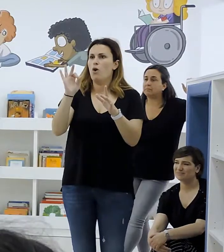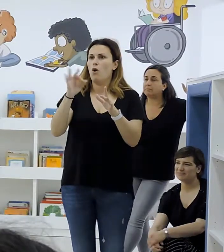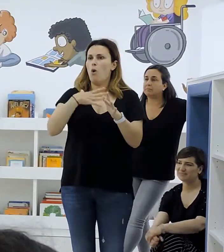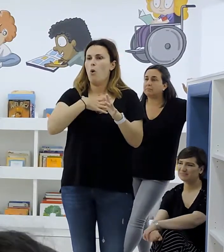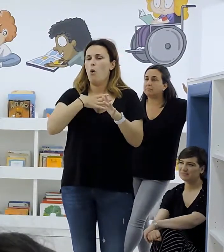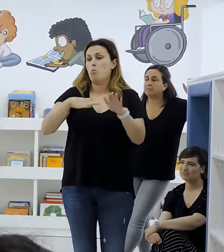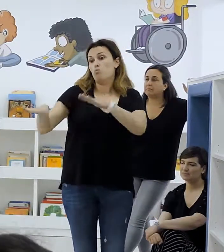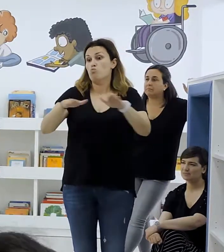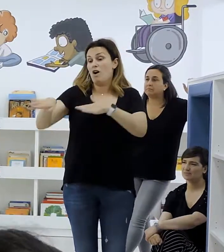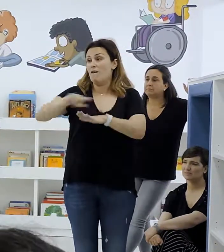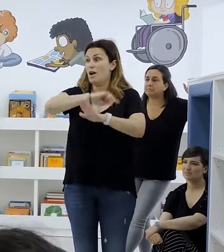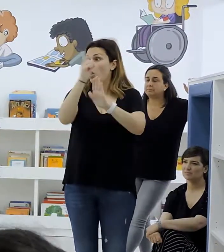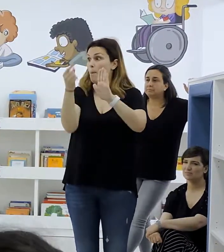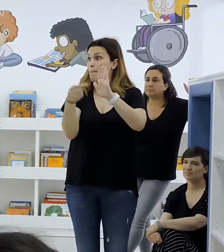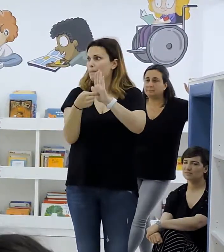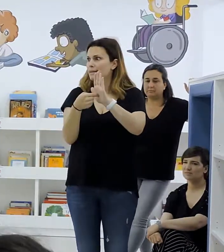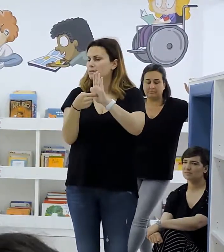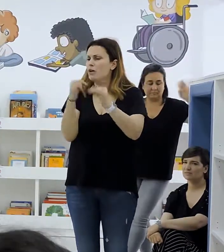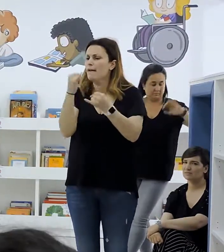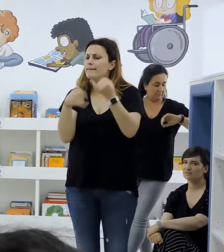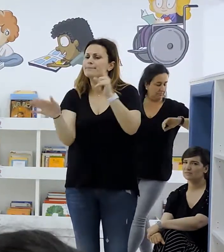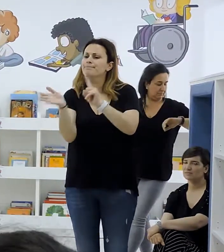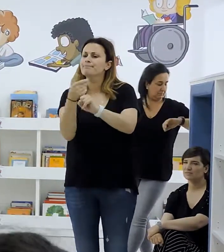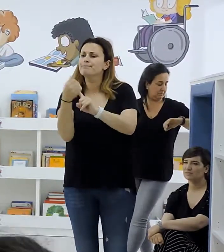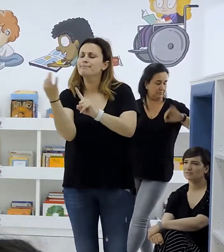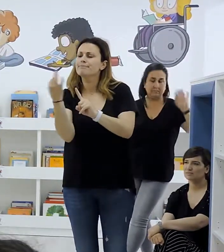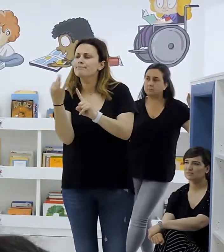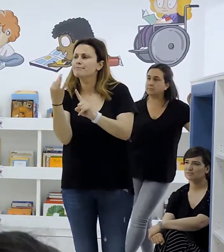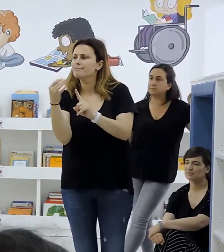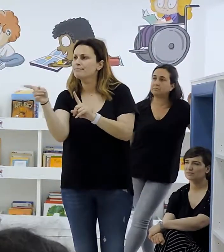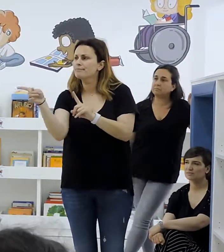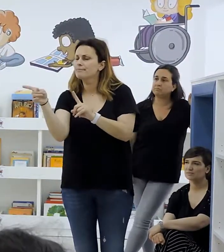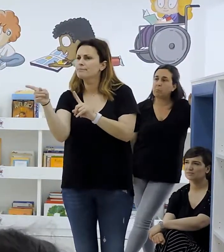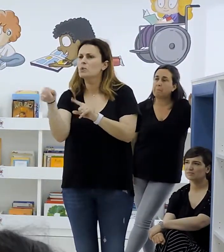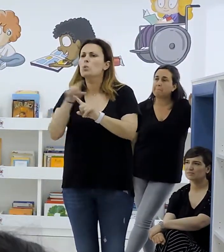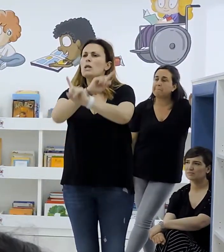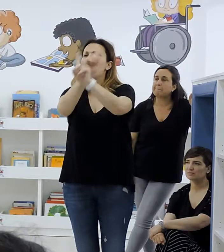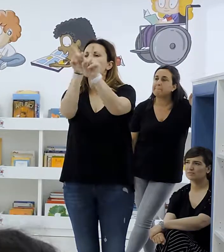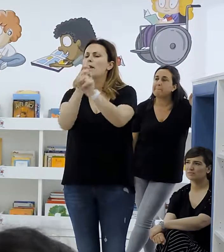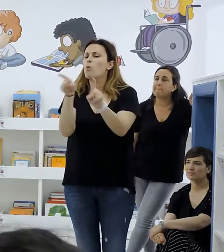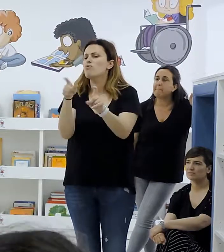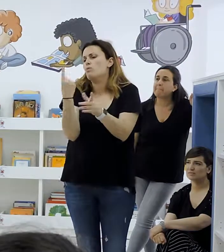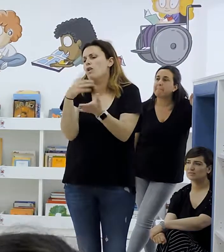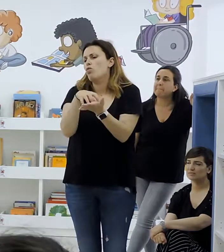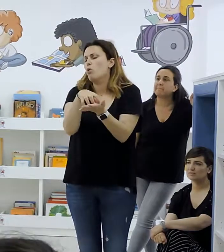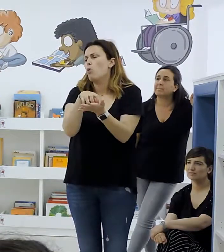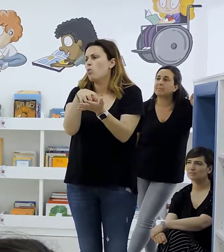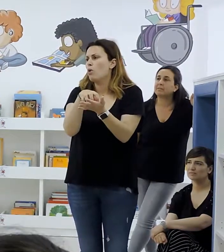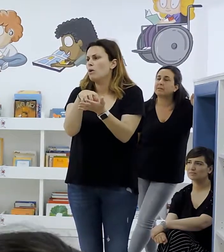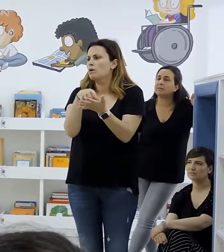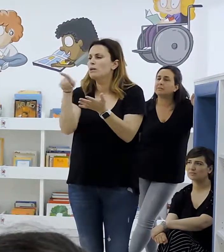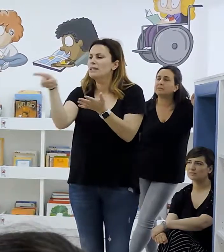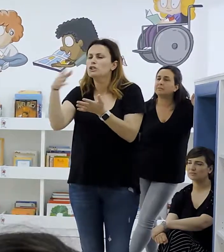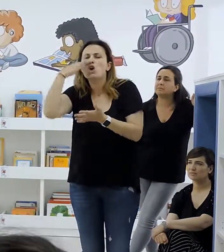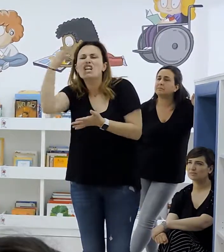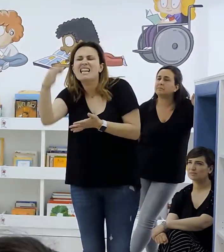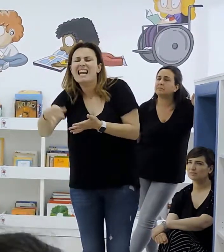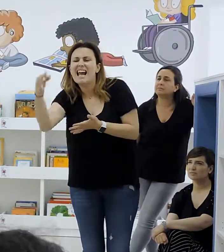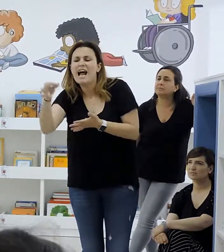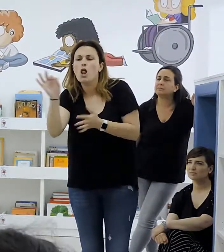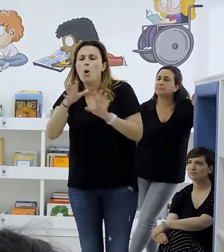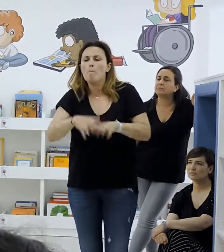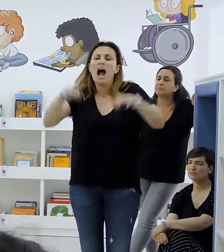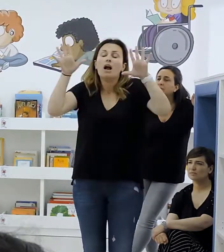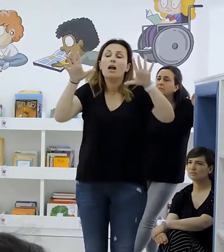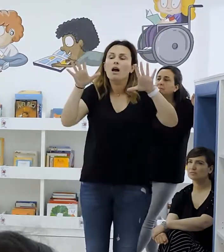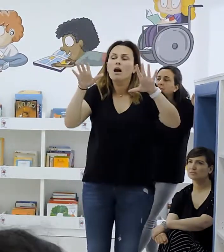ancho de este universo paralelo, entonces solo queda una pregunta por resolver. ¿Es una ilusión o es